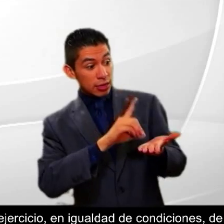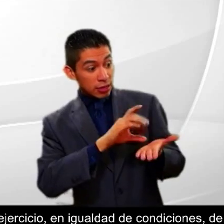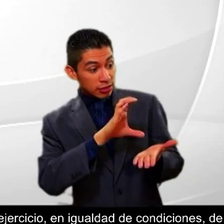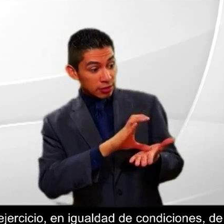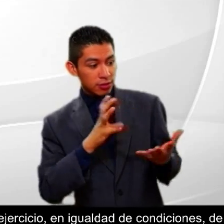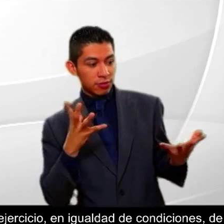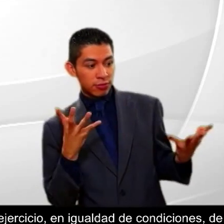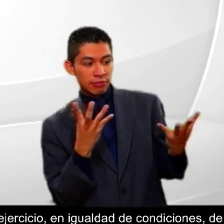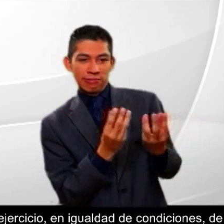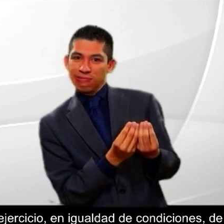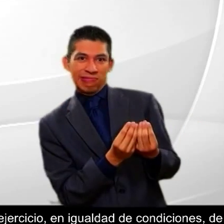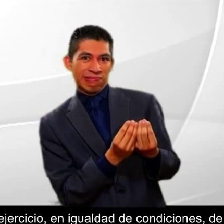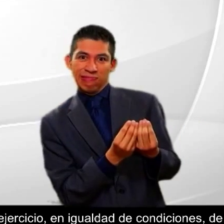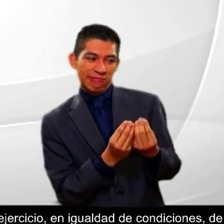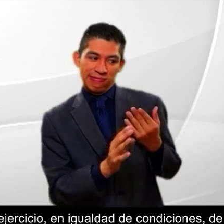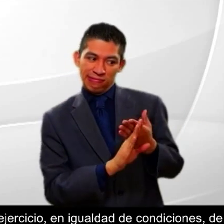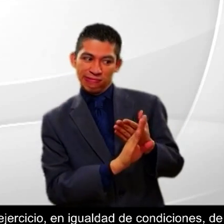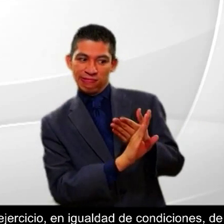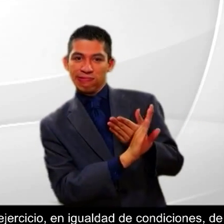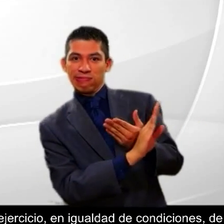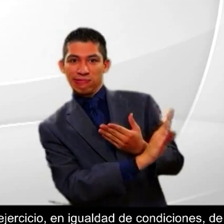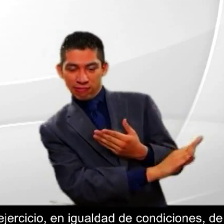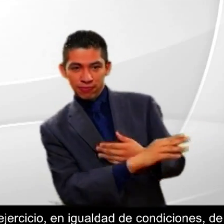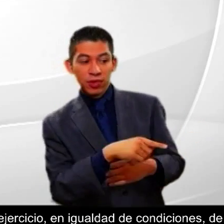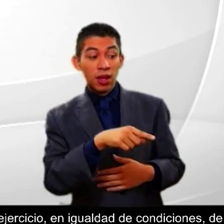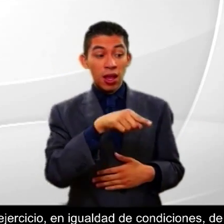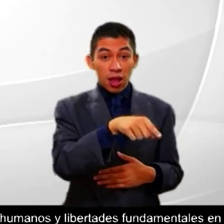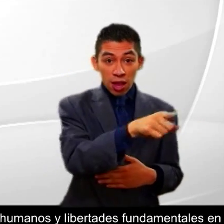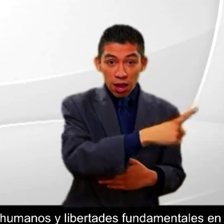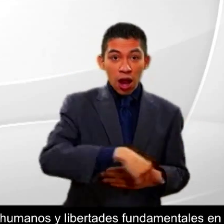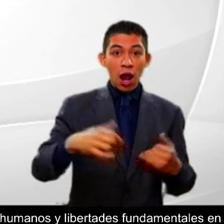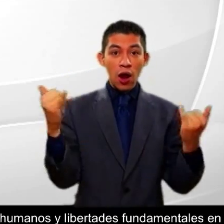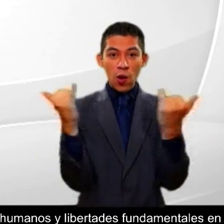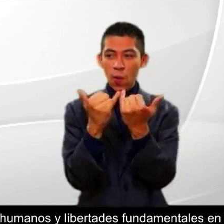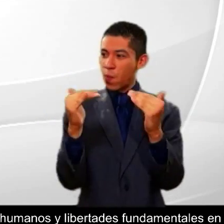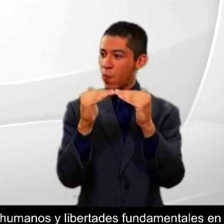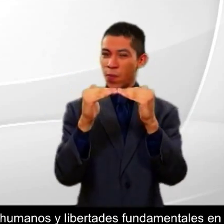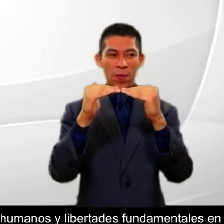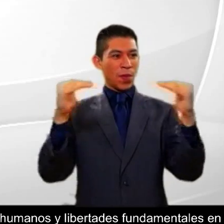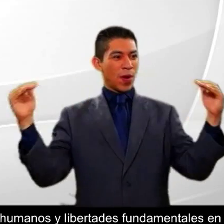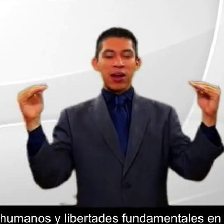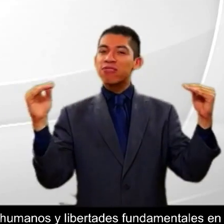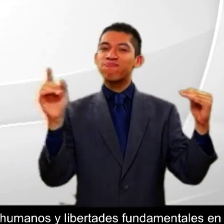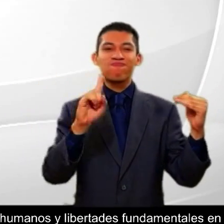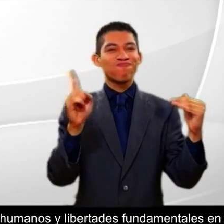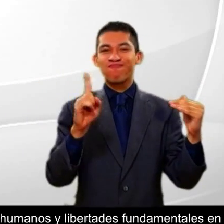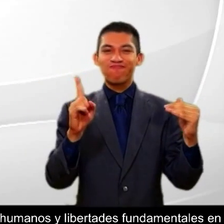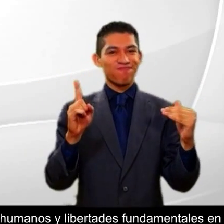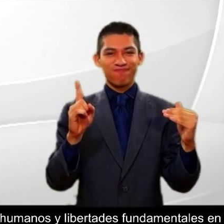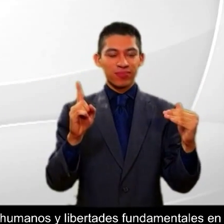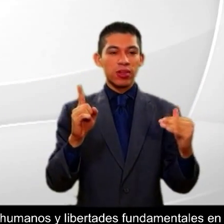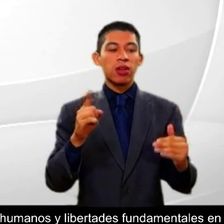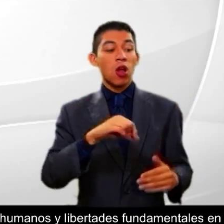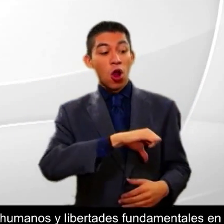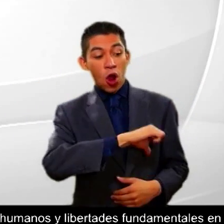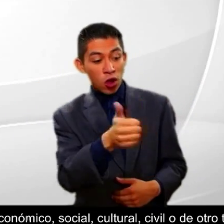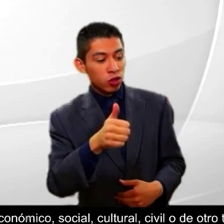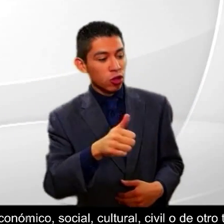o ejercicio en igualdad de condiciones De todos los derechos humanos y libertades fundamentales En los ámbitos político,